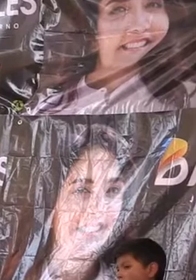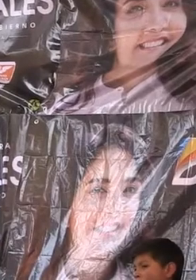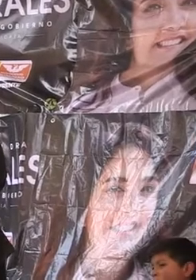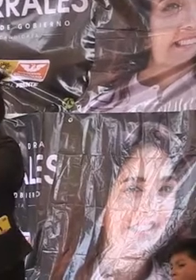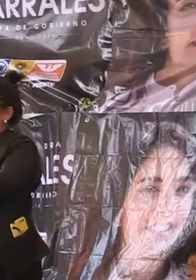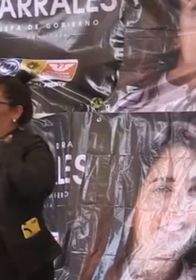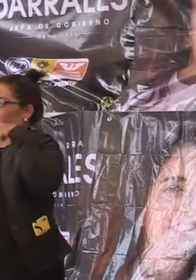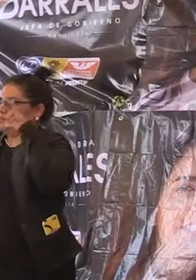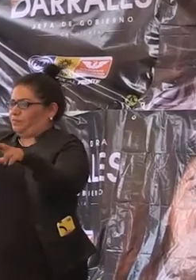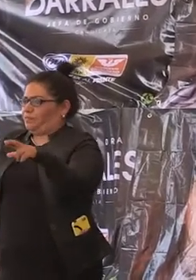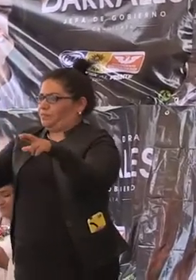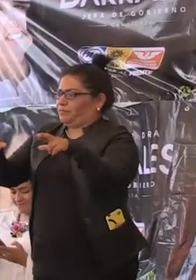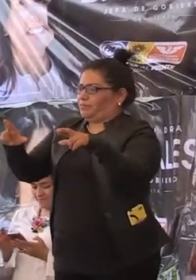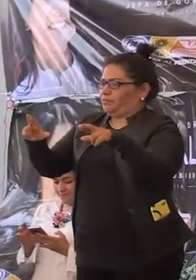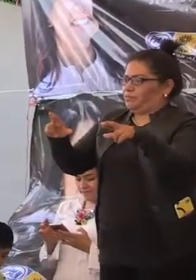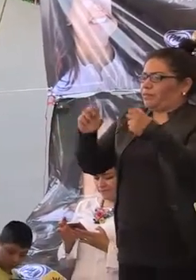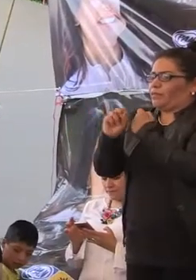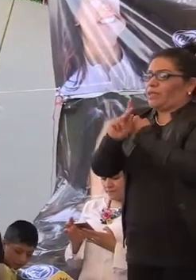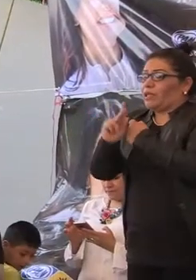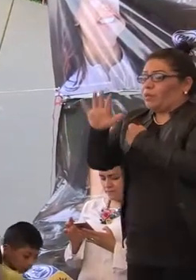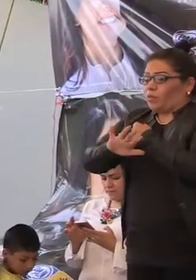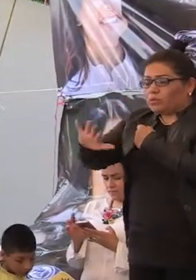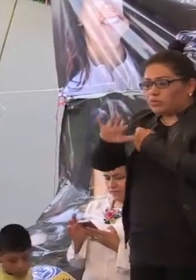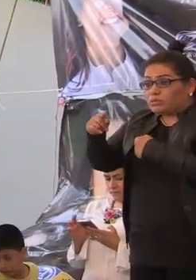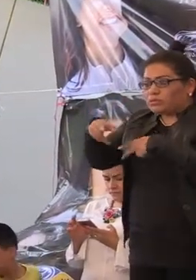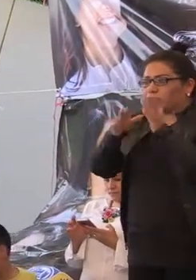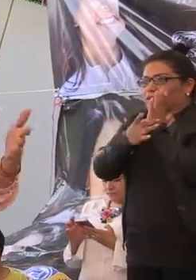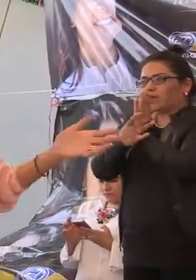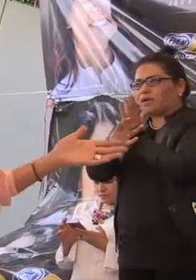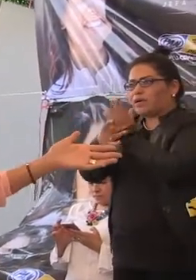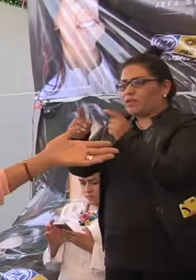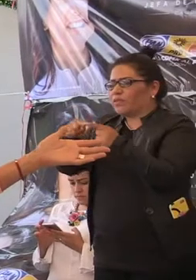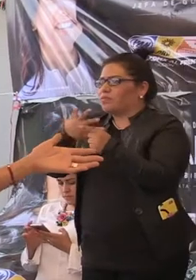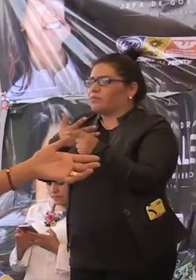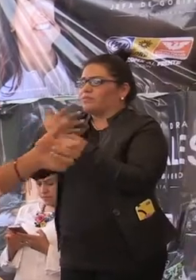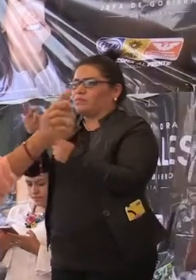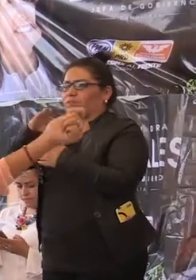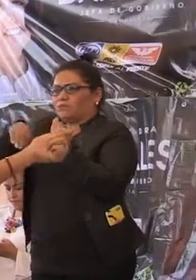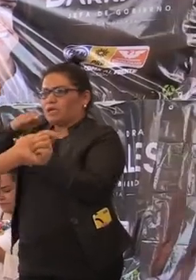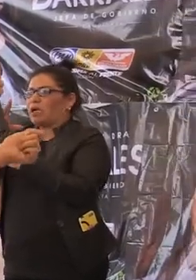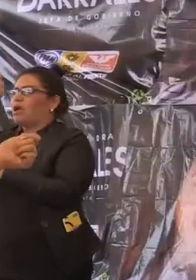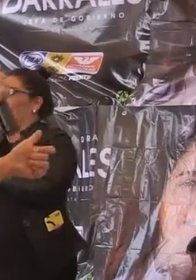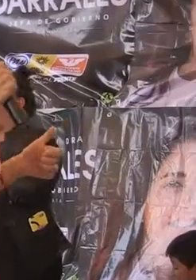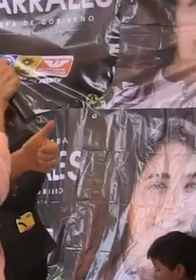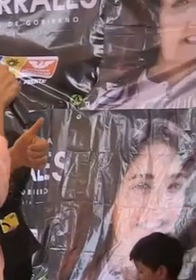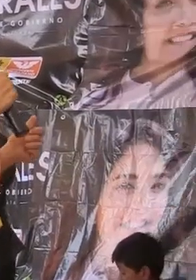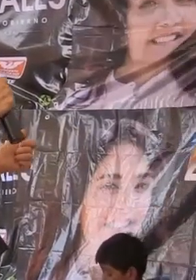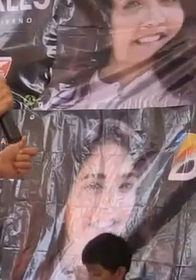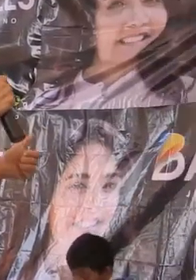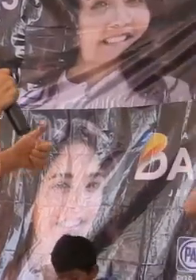la representación de lo que pasa en nuestro país. Esta delegación tiene todo, tiene clima,